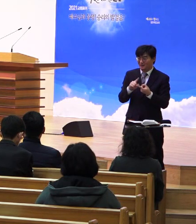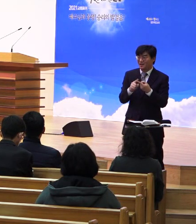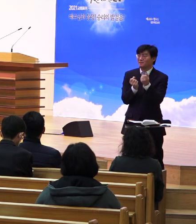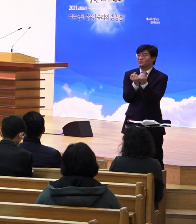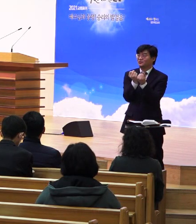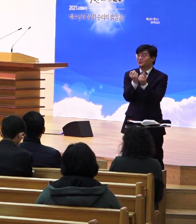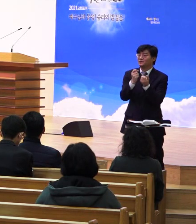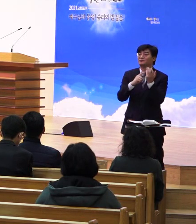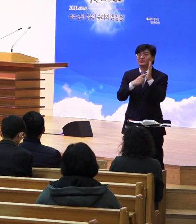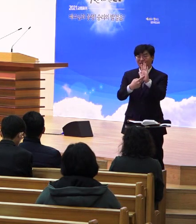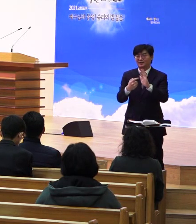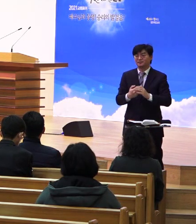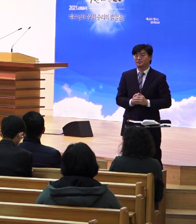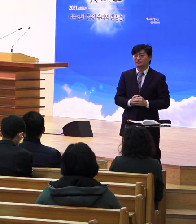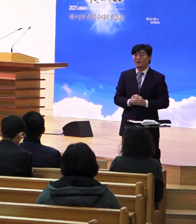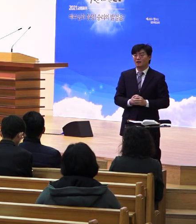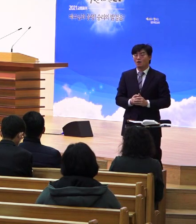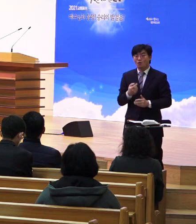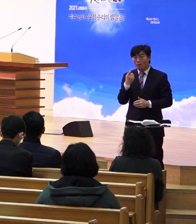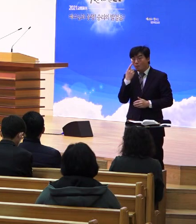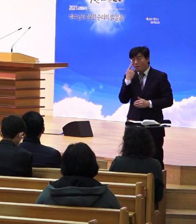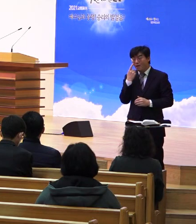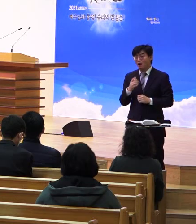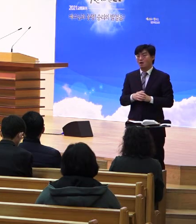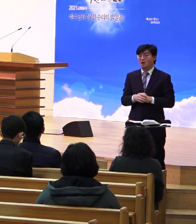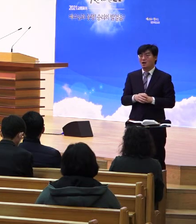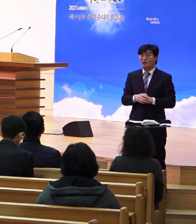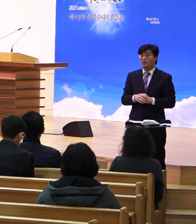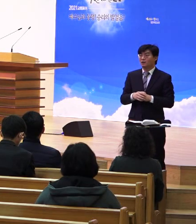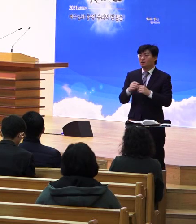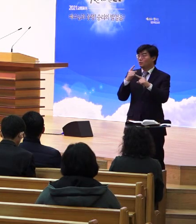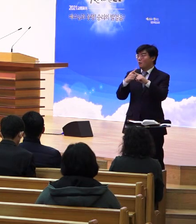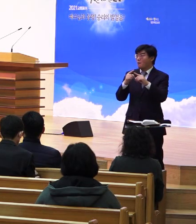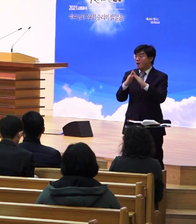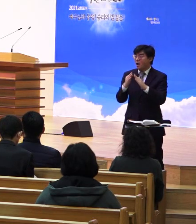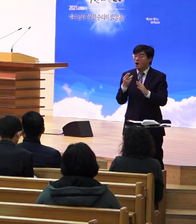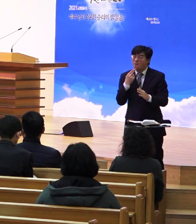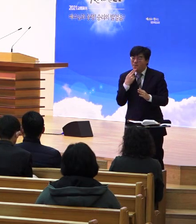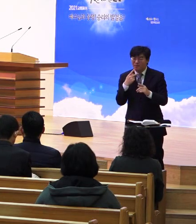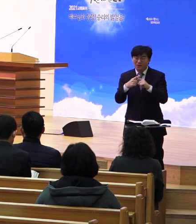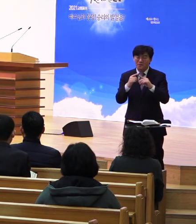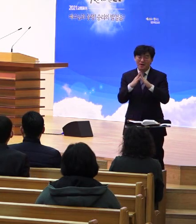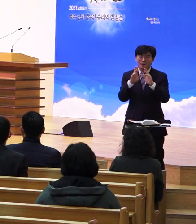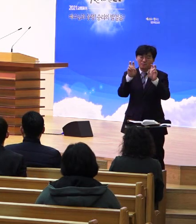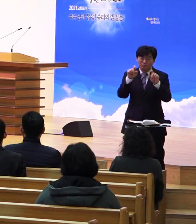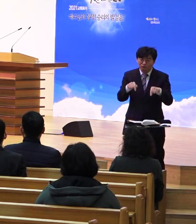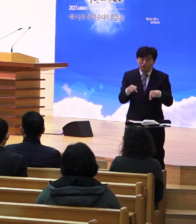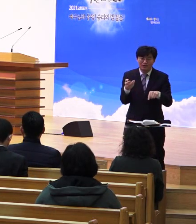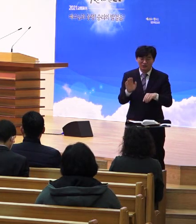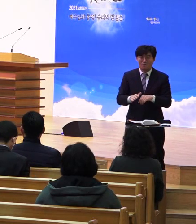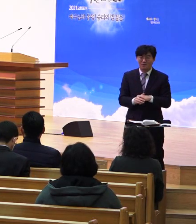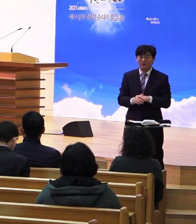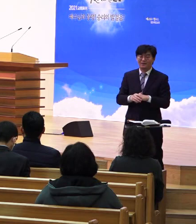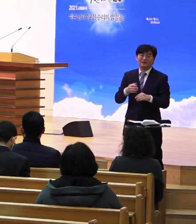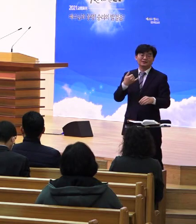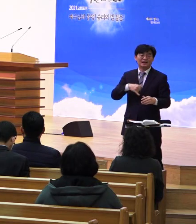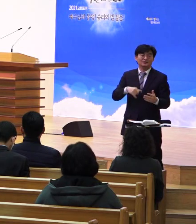수십 명의 예수님을 모르는 분들이 오겠다라고 이미 신청서가 와 있습니다. 제가 오늘 이 주일